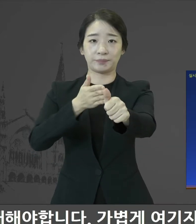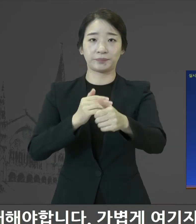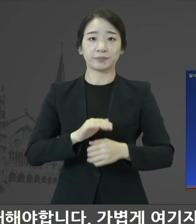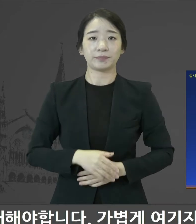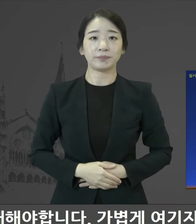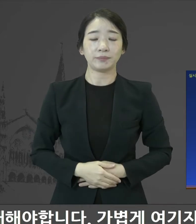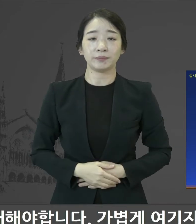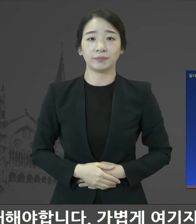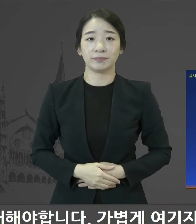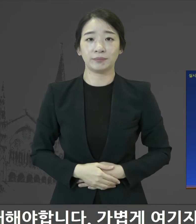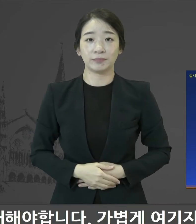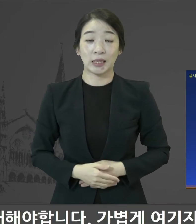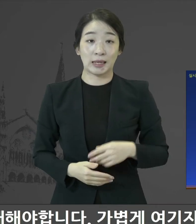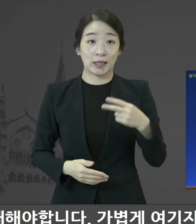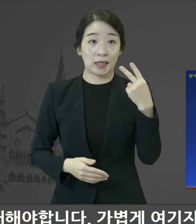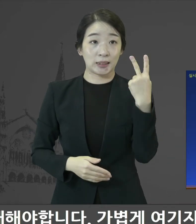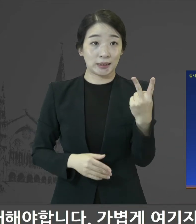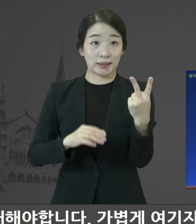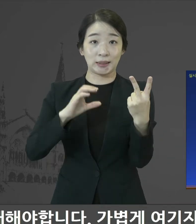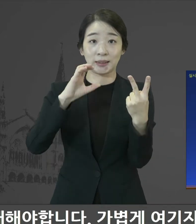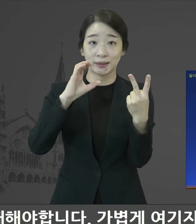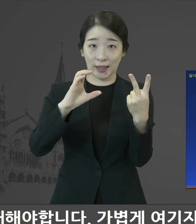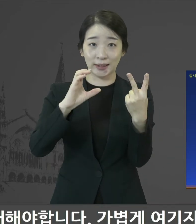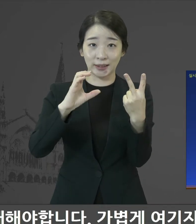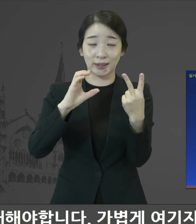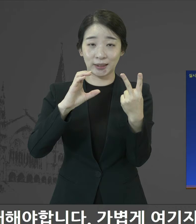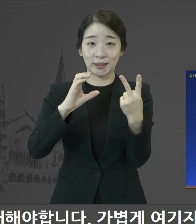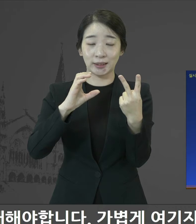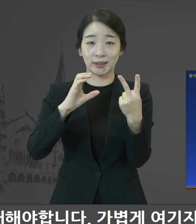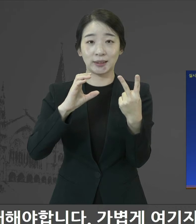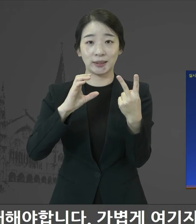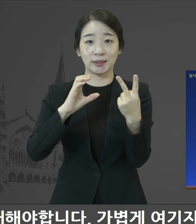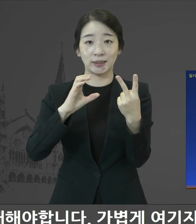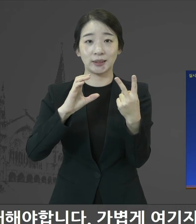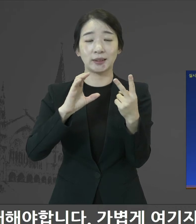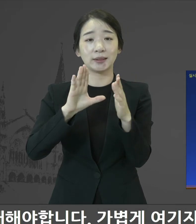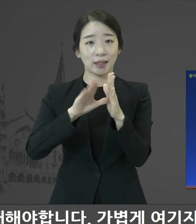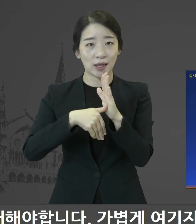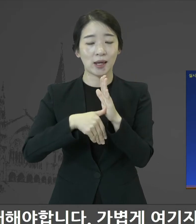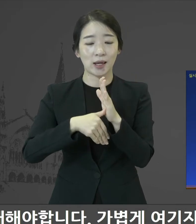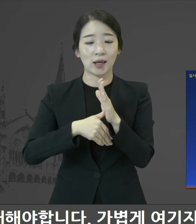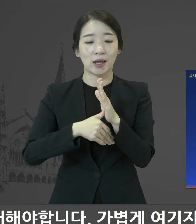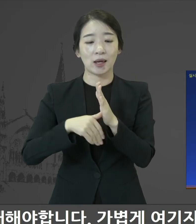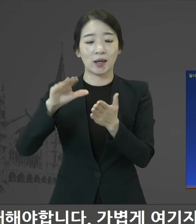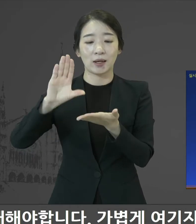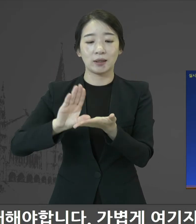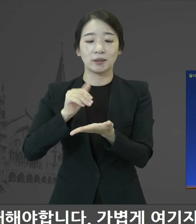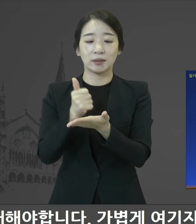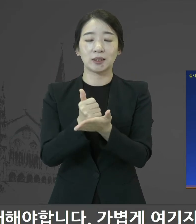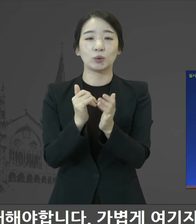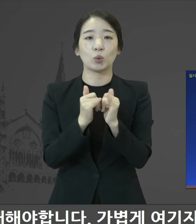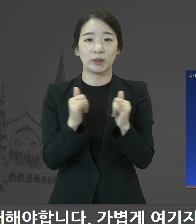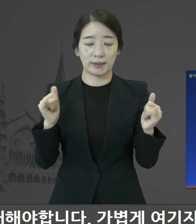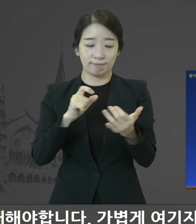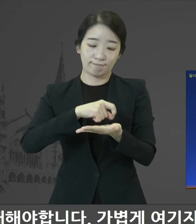2세기 후반에 쓰여진 이제 크리스천 성도가 쓴 글이 있습니다.